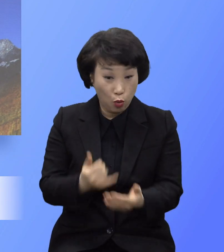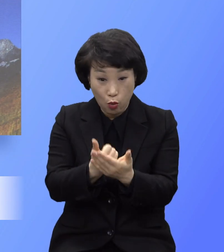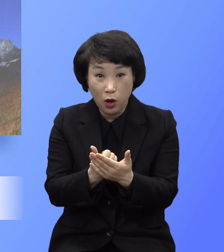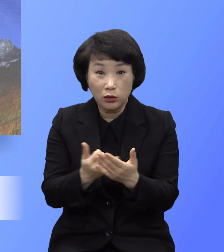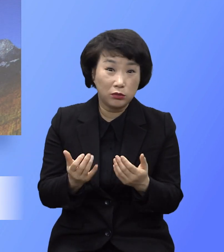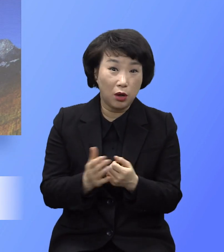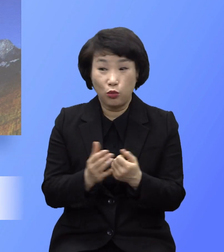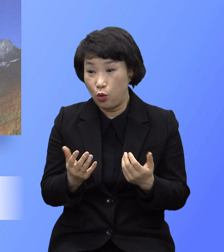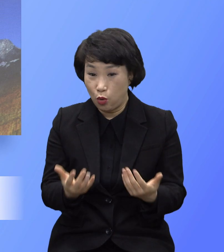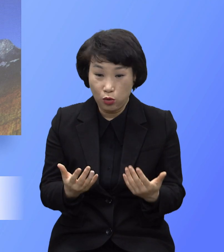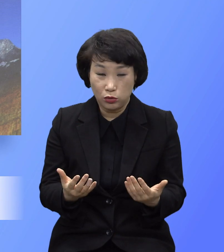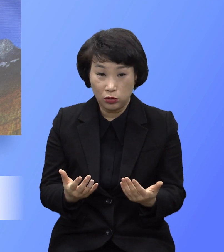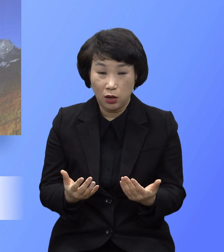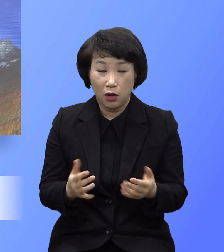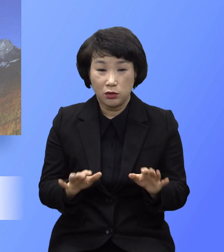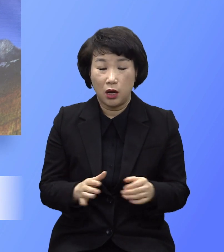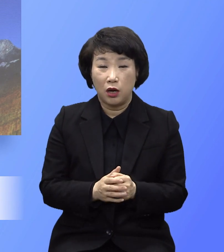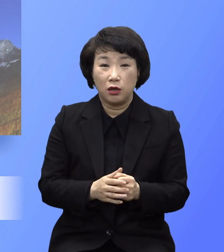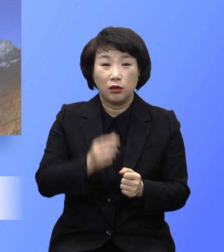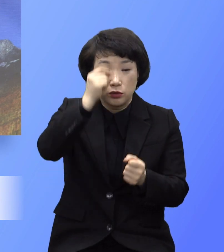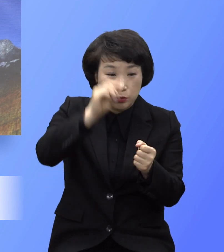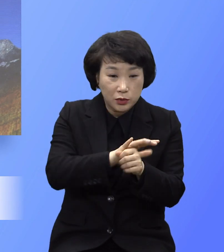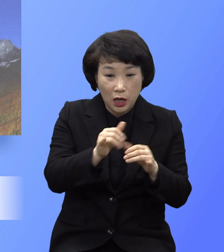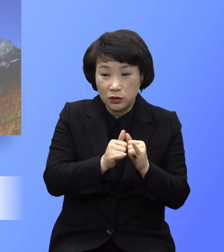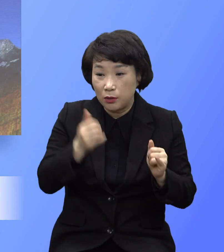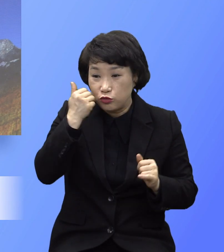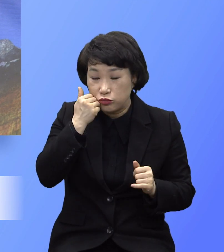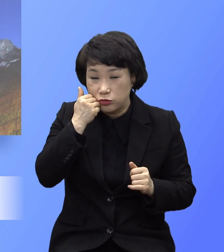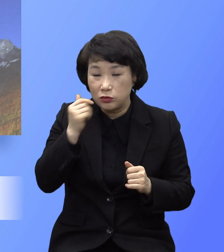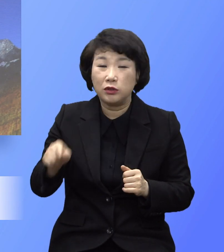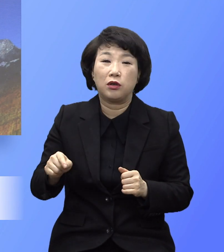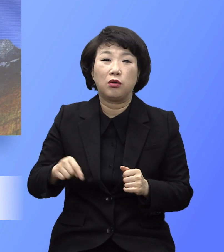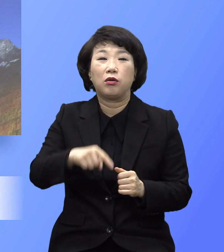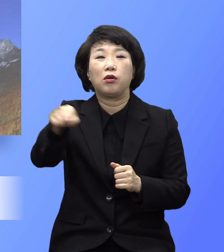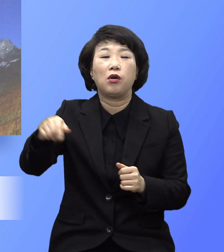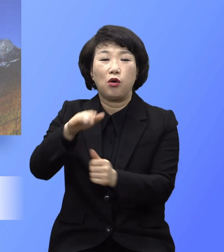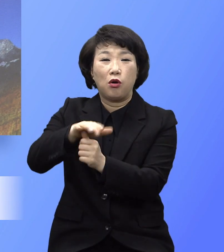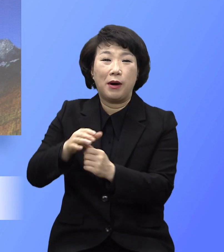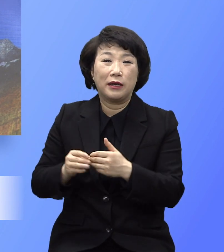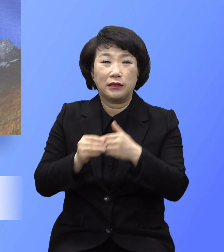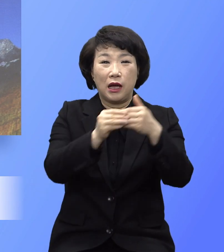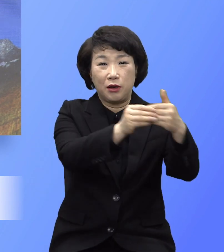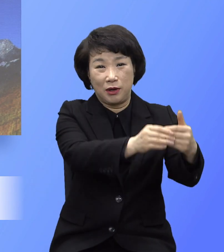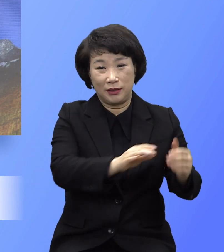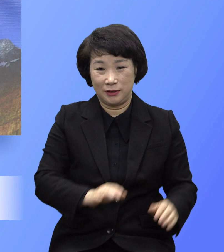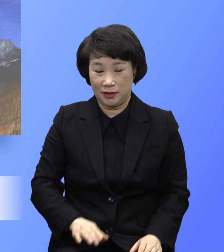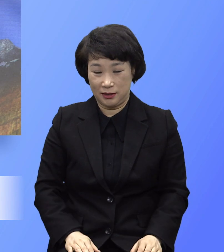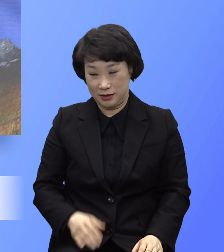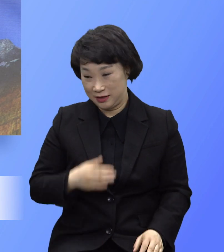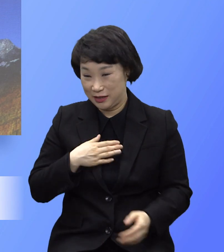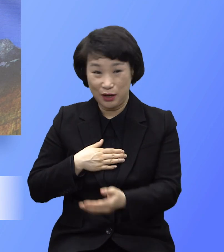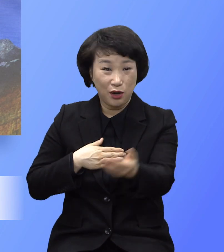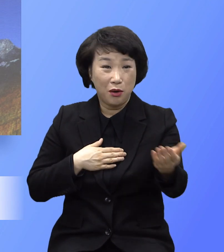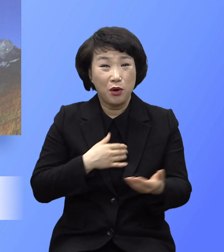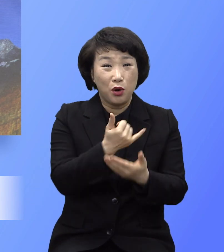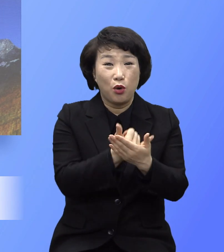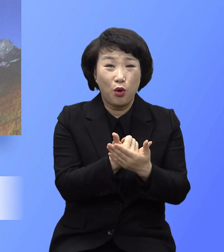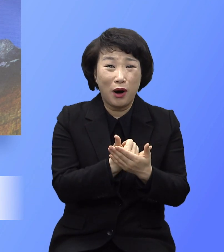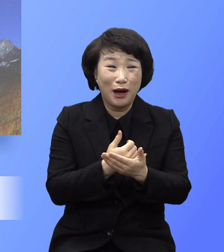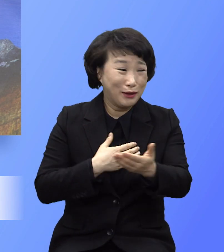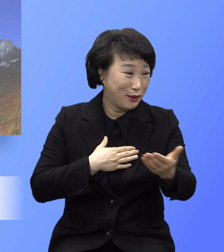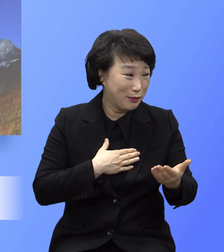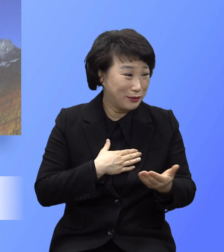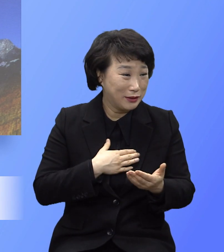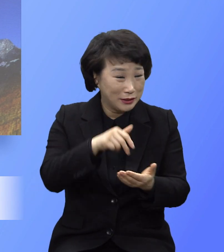고하니까 그저 인정 있는 사람이 데리고 가는 거예요. 여러분들이 고아가 되면